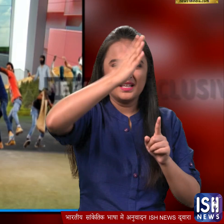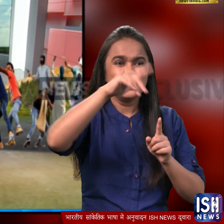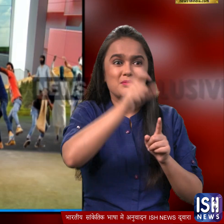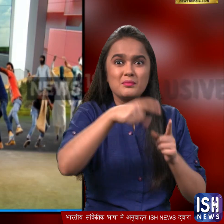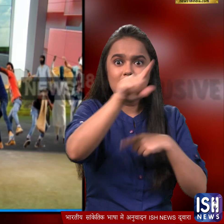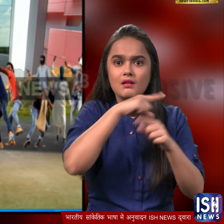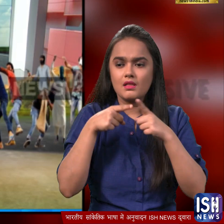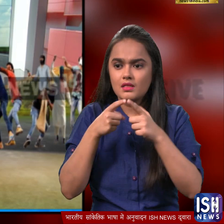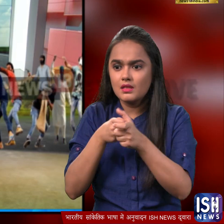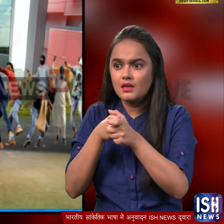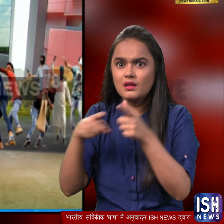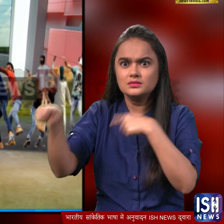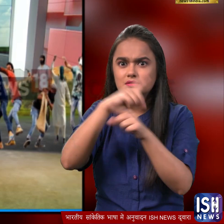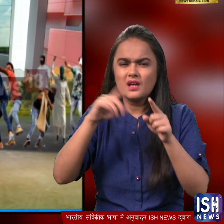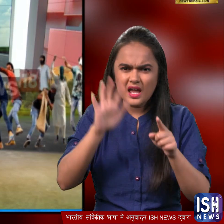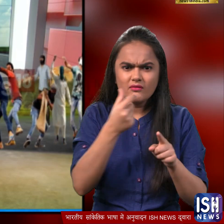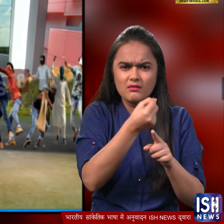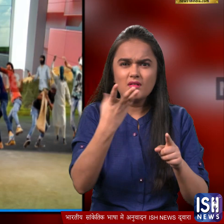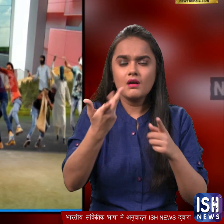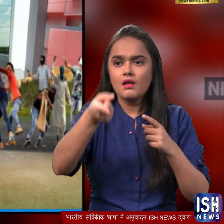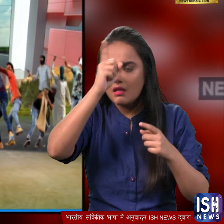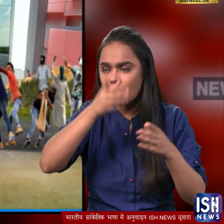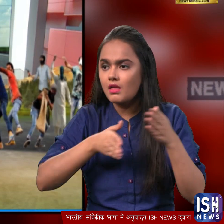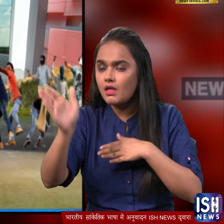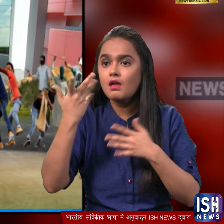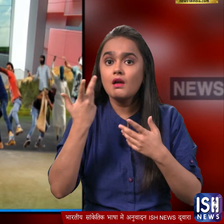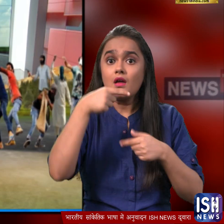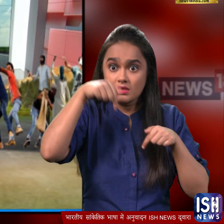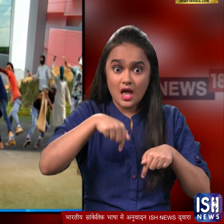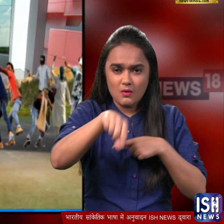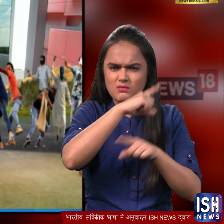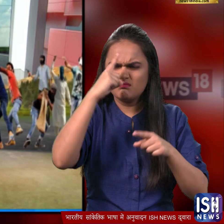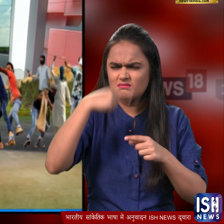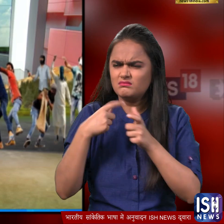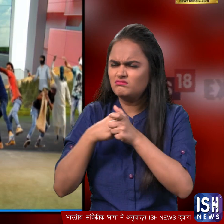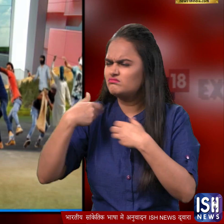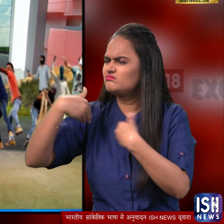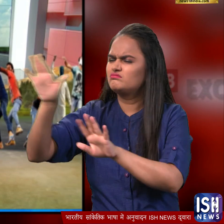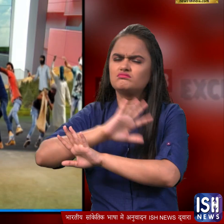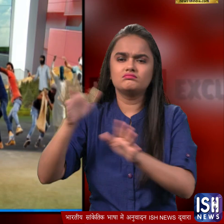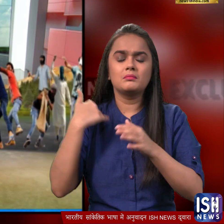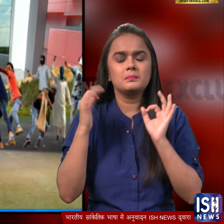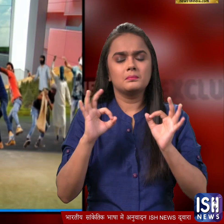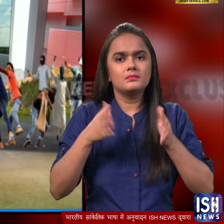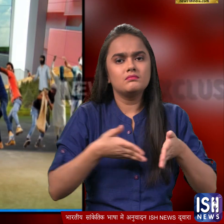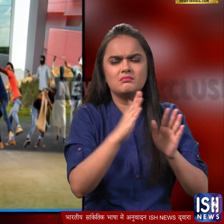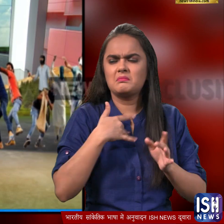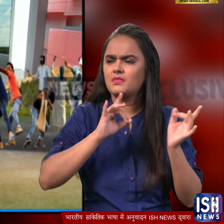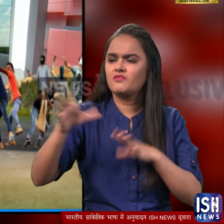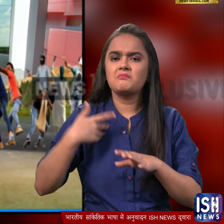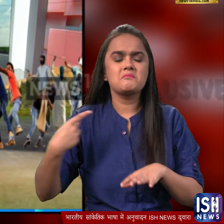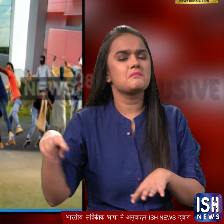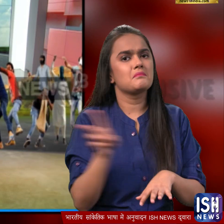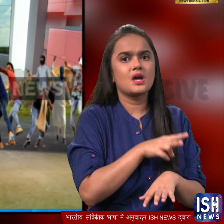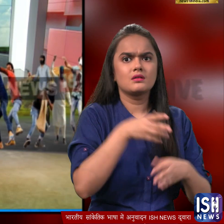क्योंकि घाटी में आतंक के खिलाफ चल रहे अभियान की वजह से भटके हुए कई युवा आतंक की राह छोड़ मुख्य धारा में शामिल हो चुके हैं।